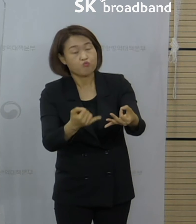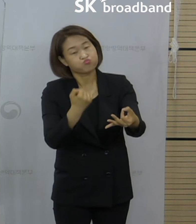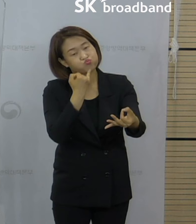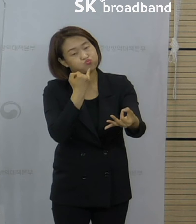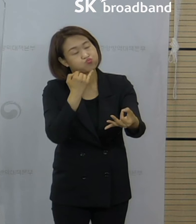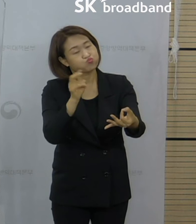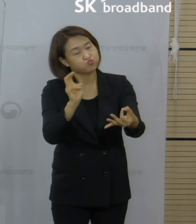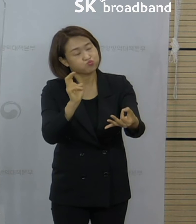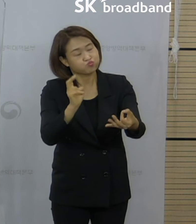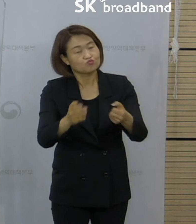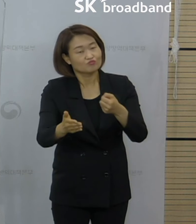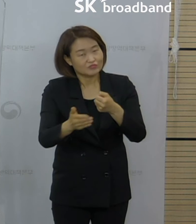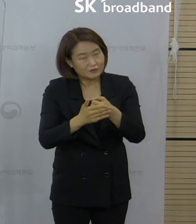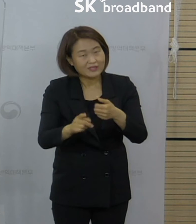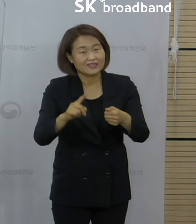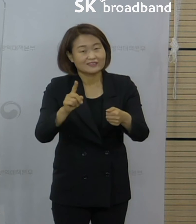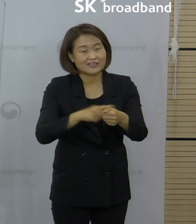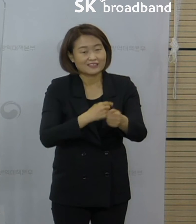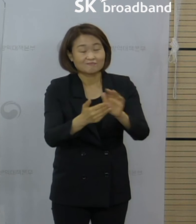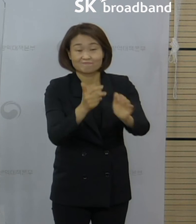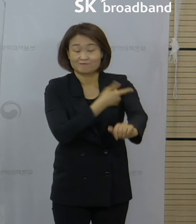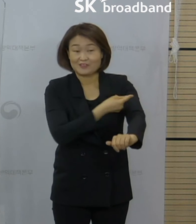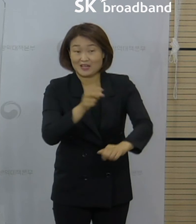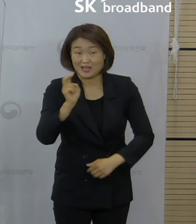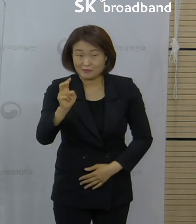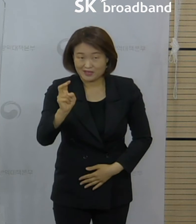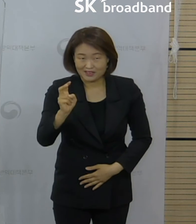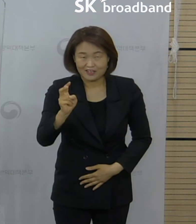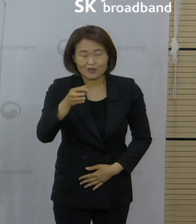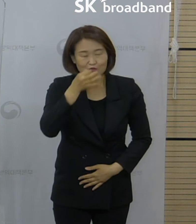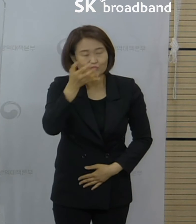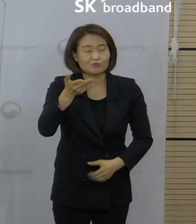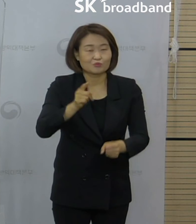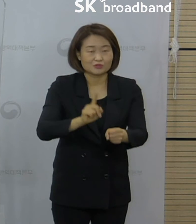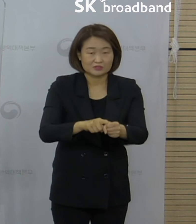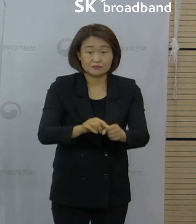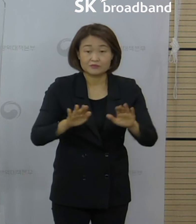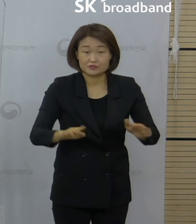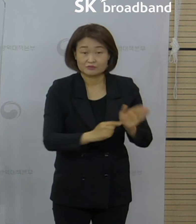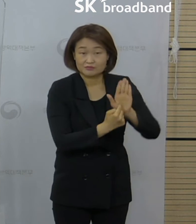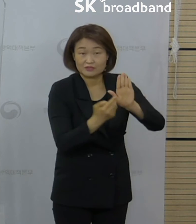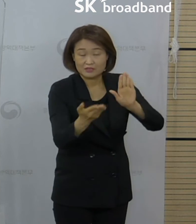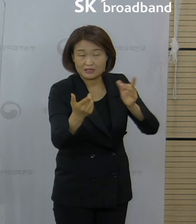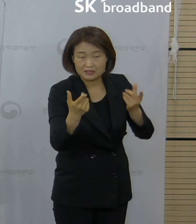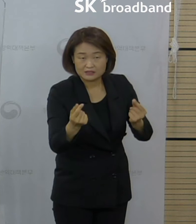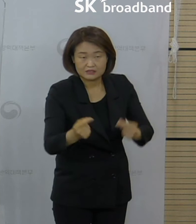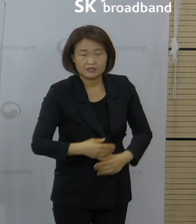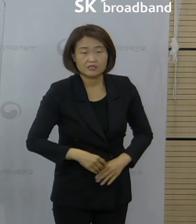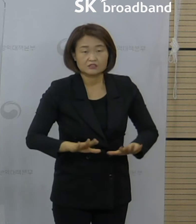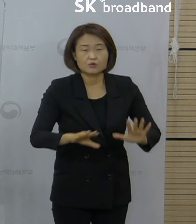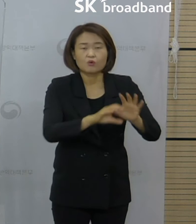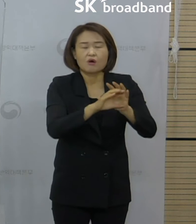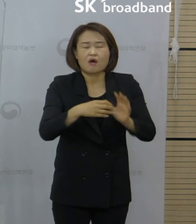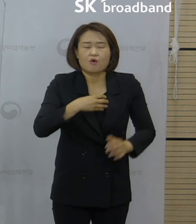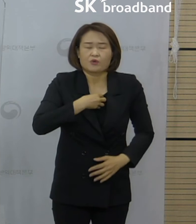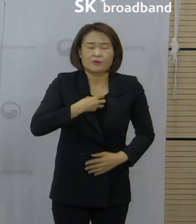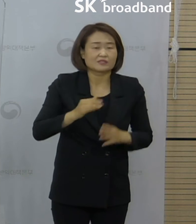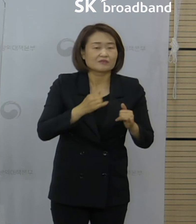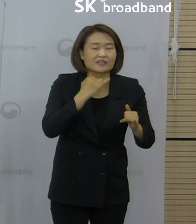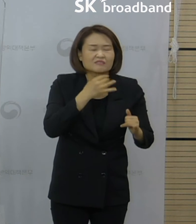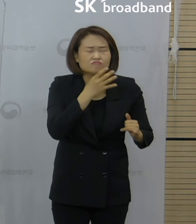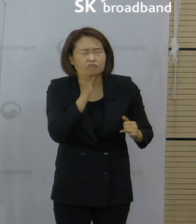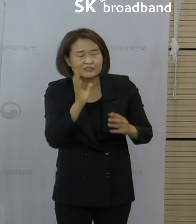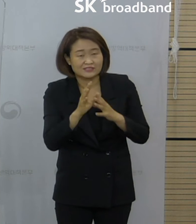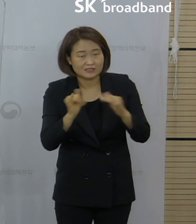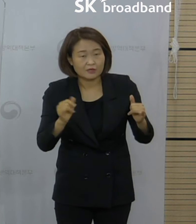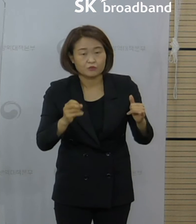목적으로 예방접종에 참여하고 계십니다. 예방접종의 우선순위는 이미 발표한 대로 코로나 고위험군이라든지 방역 체계, 사회